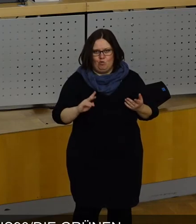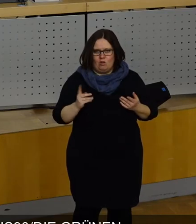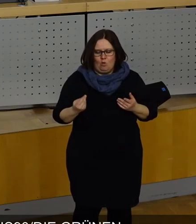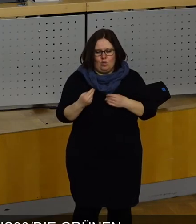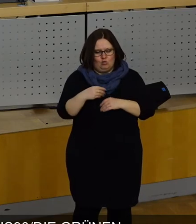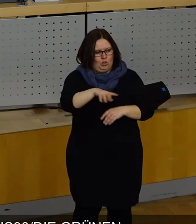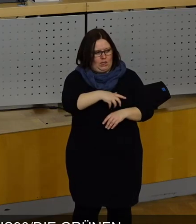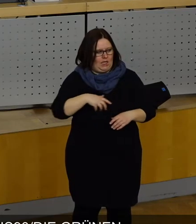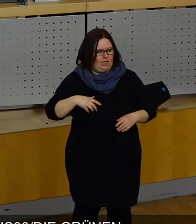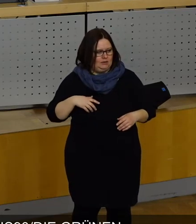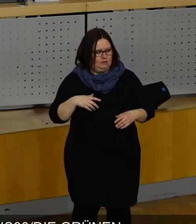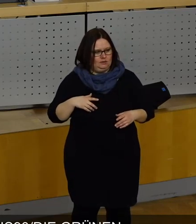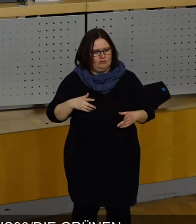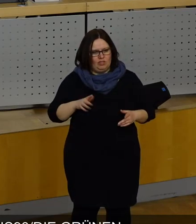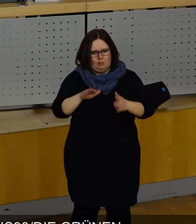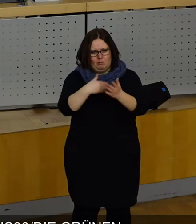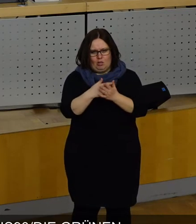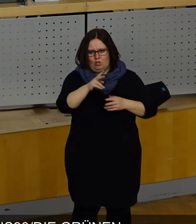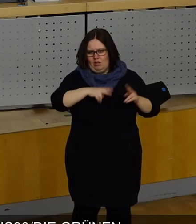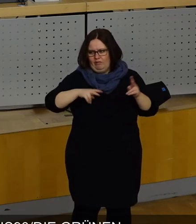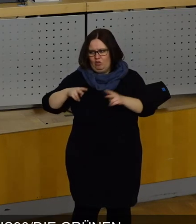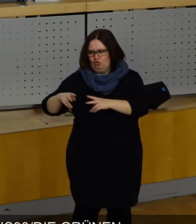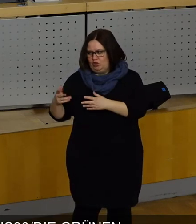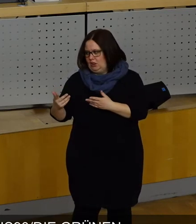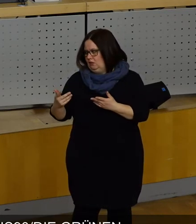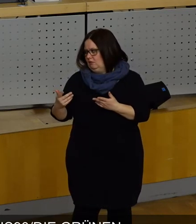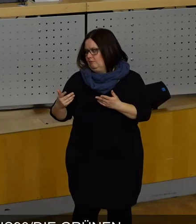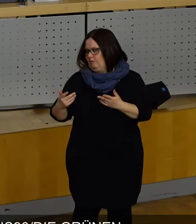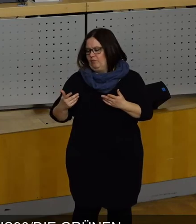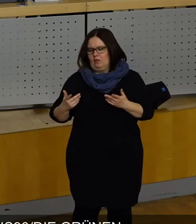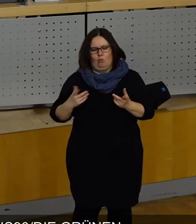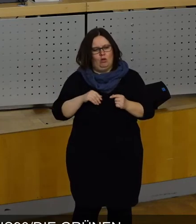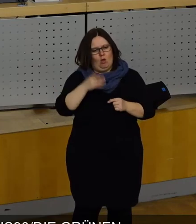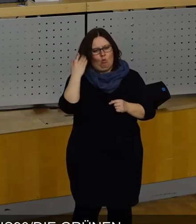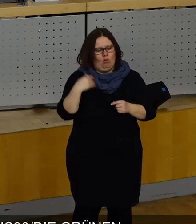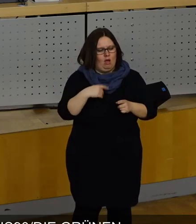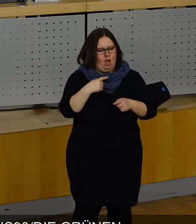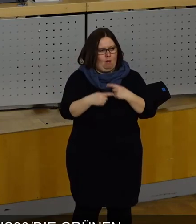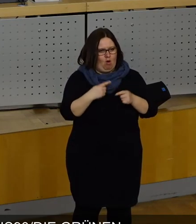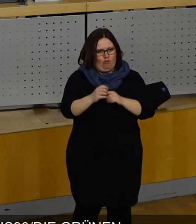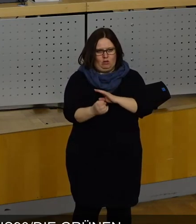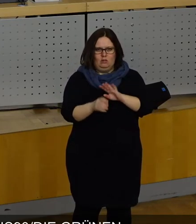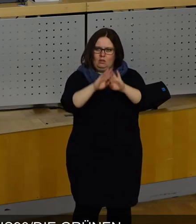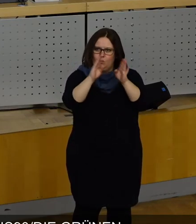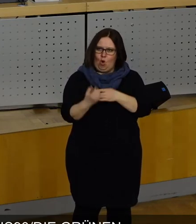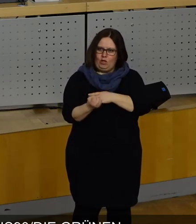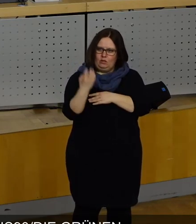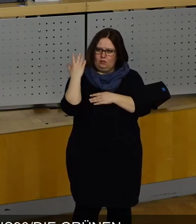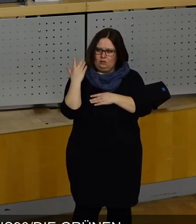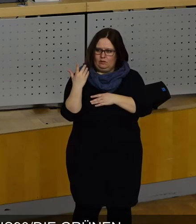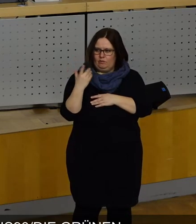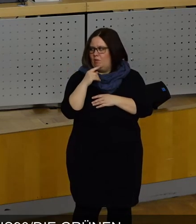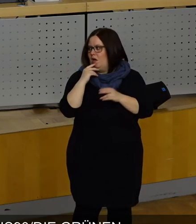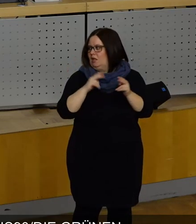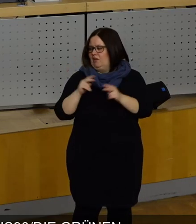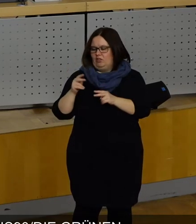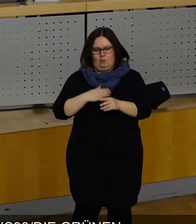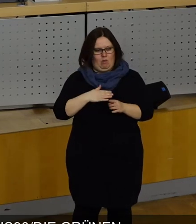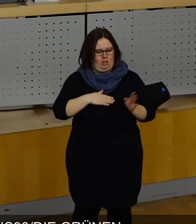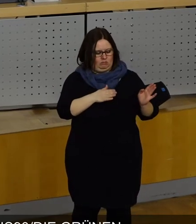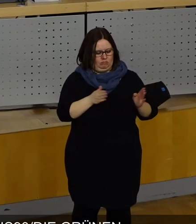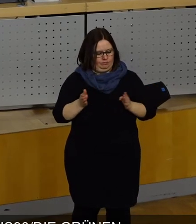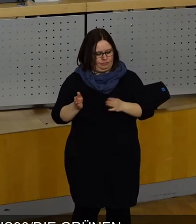in Dresden sehr viele verschiedene Beispiele. Vorhin ist ein Ablauf gemacht worden von Gebäuden. Ich will das jetzt nochmal ein bisschen differenzieren aus meiner Sicht,